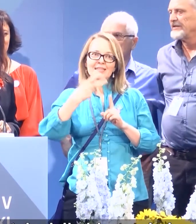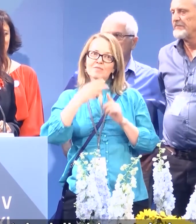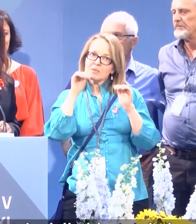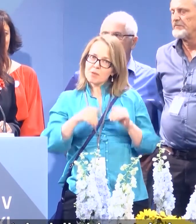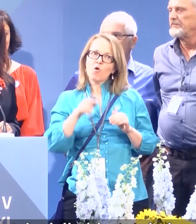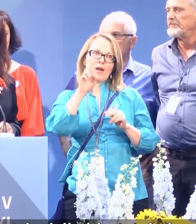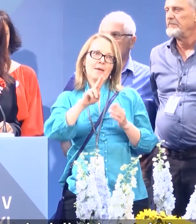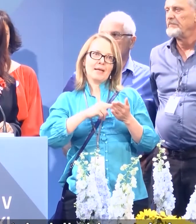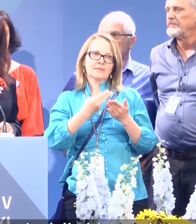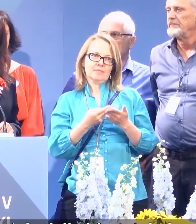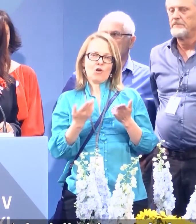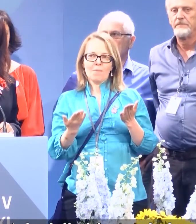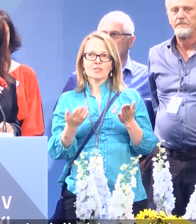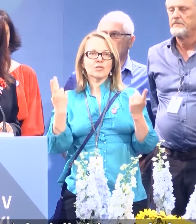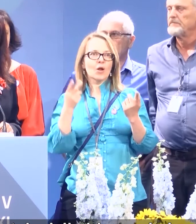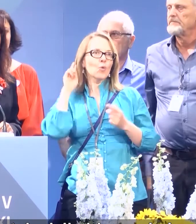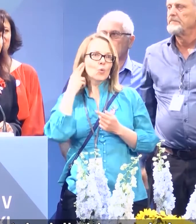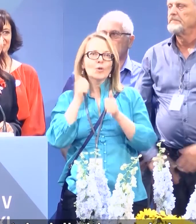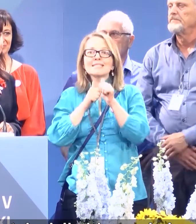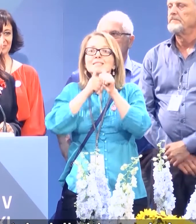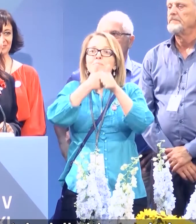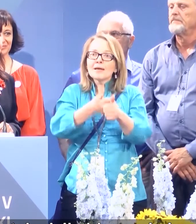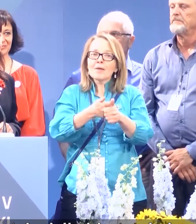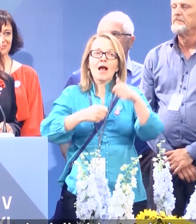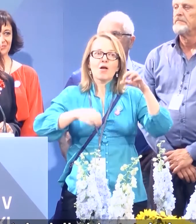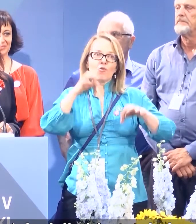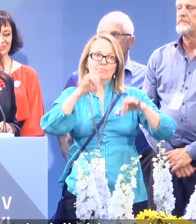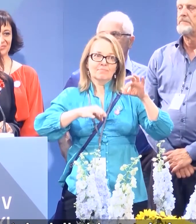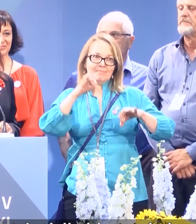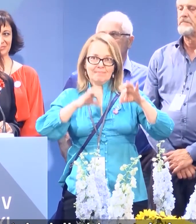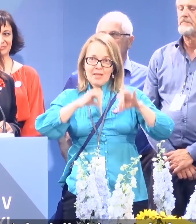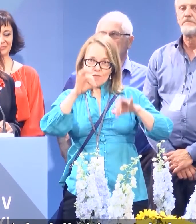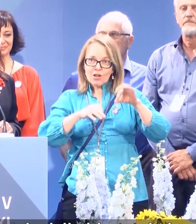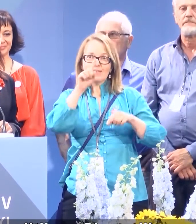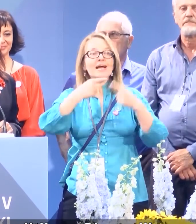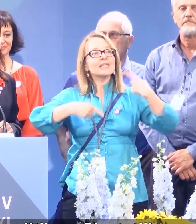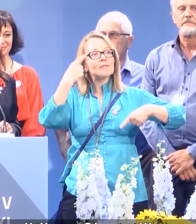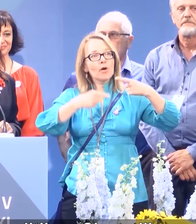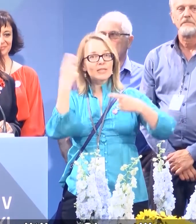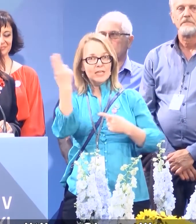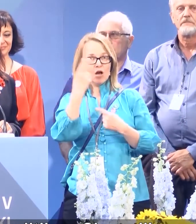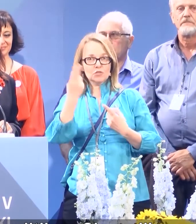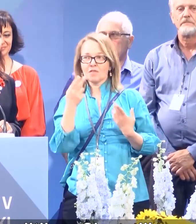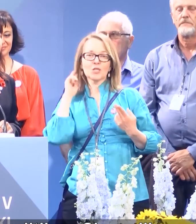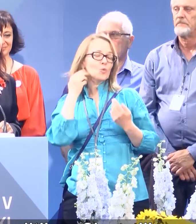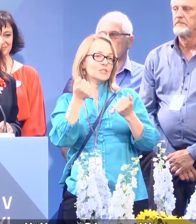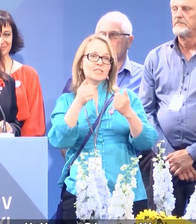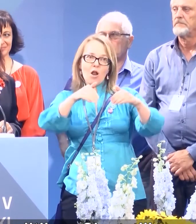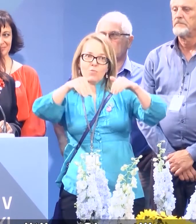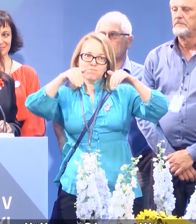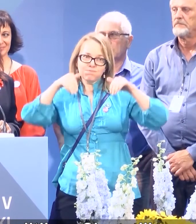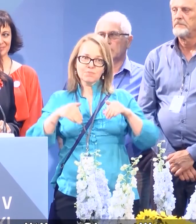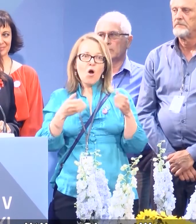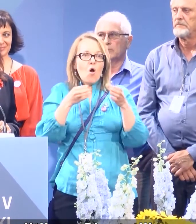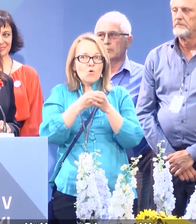tudi Pop TV in vse televizije bi morale imeti tolmača, zato da bi gluhi lahko spremljali volitve. In